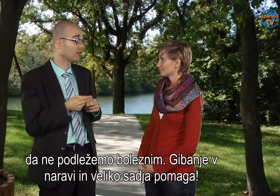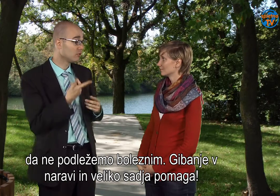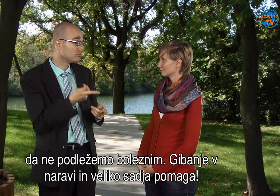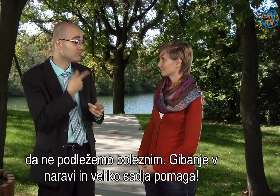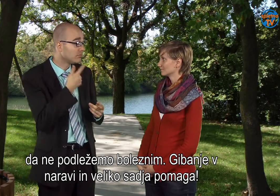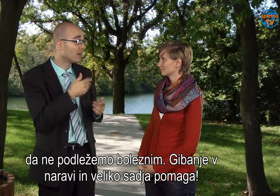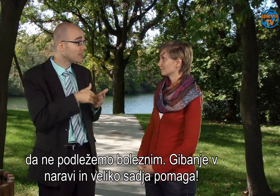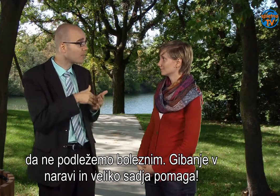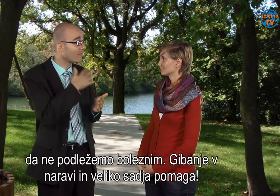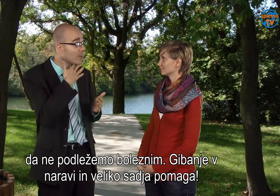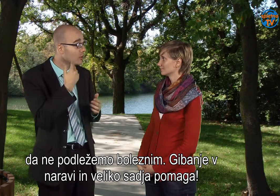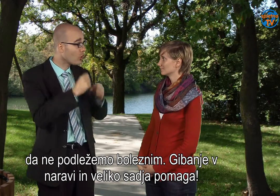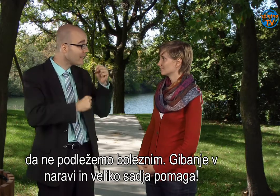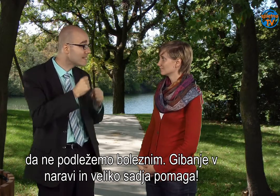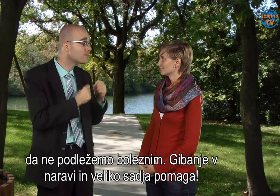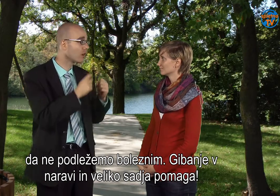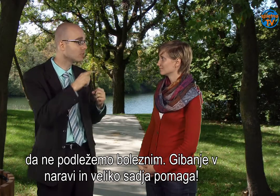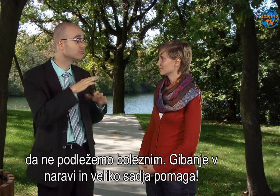Gibanje v naravi in veliko sadja pomaga.